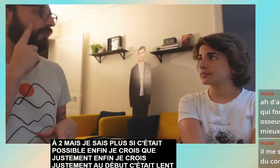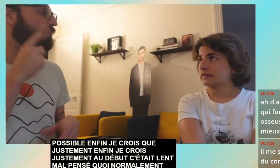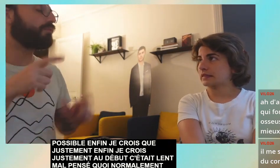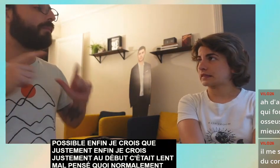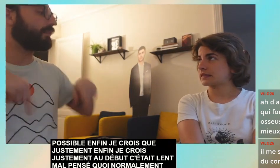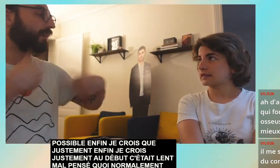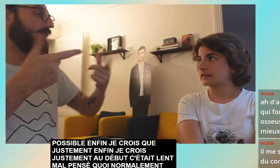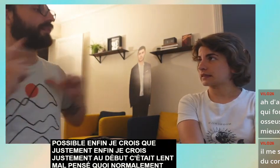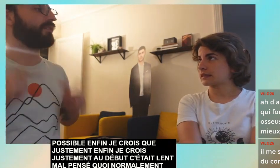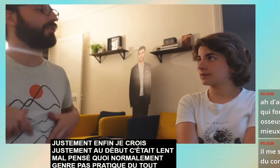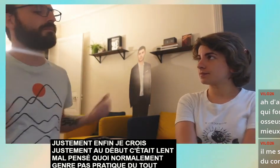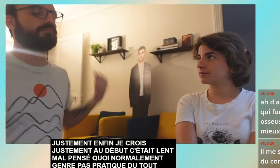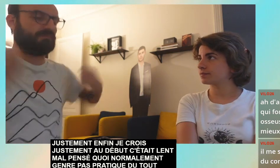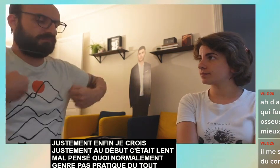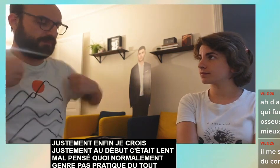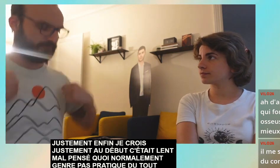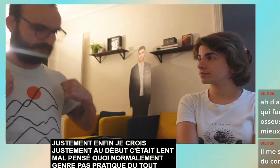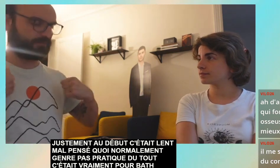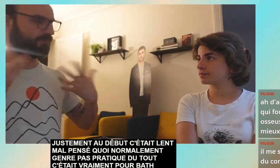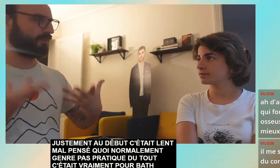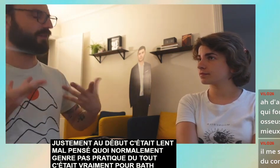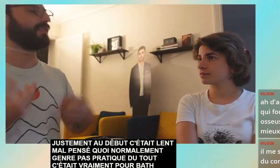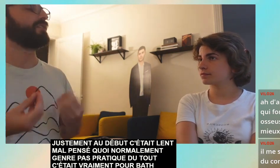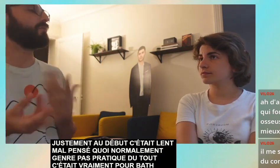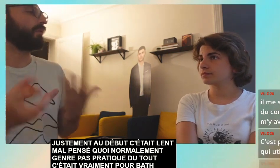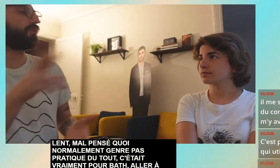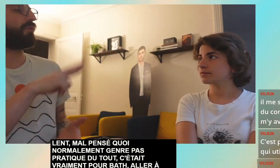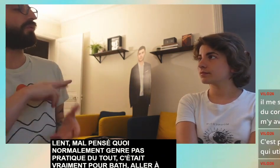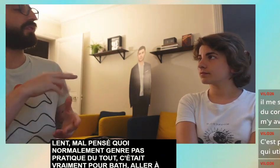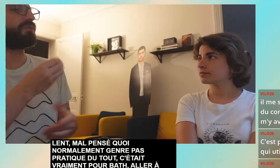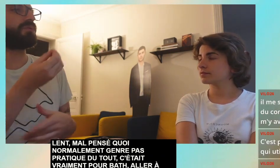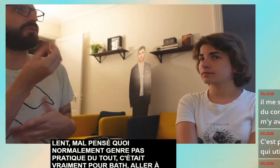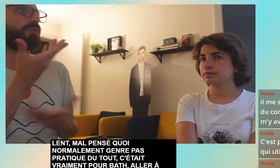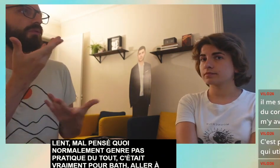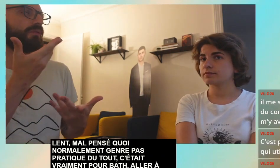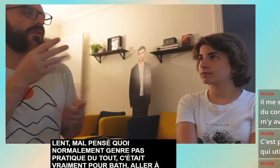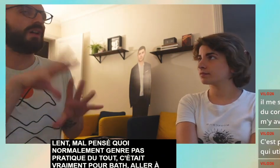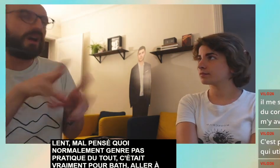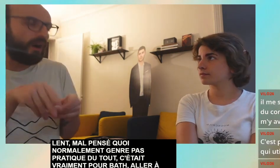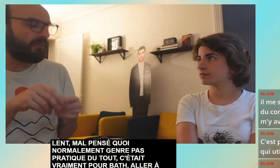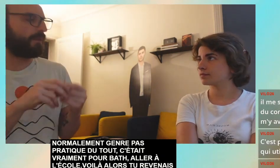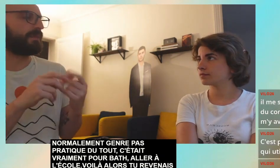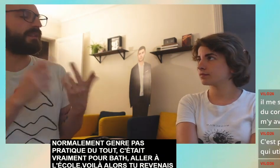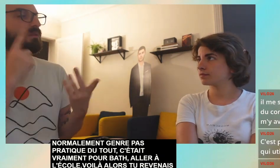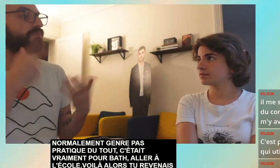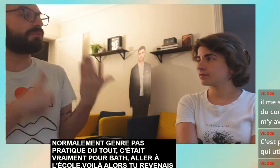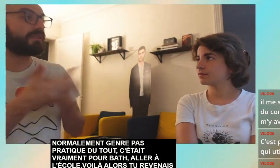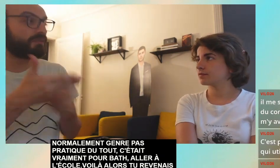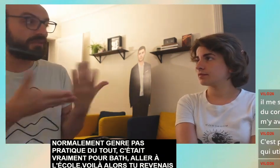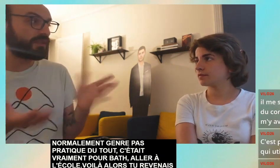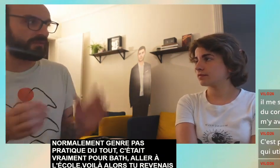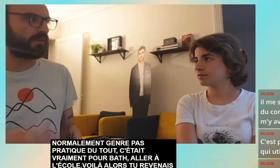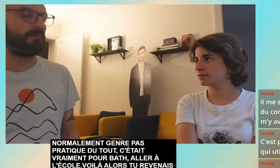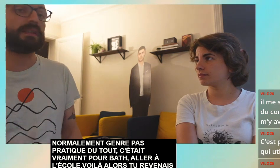vraiment pour t'aller à l'école. Voilà. Alors tu revenais du coup en famille pour échanger et tout. Voilà. Mais